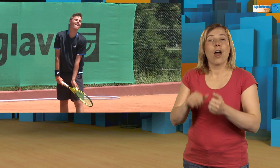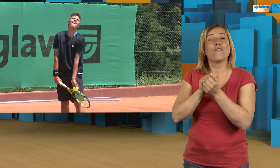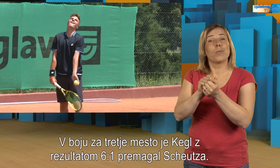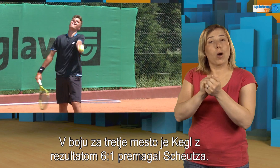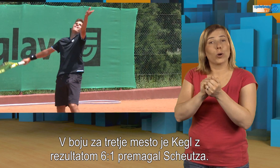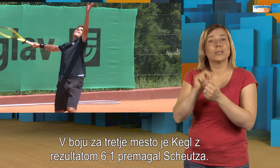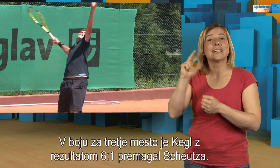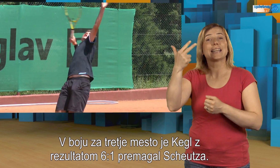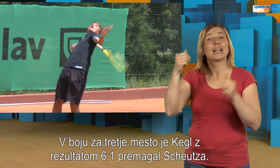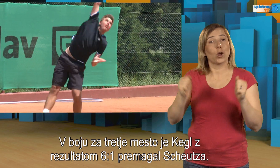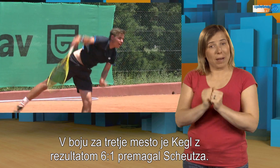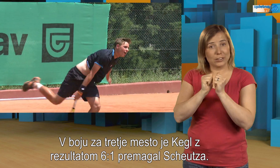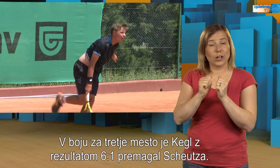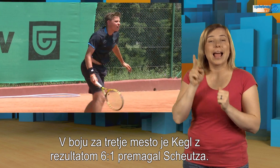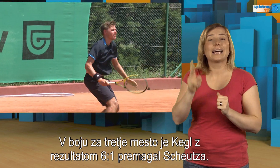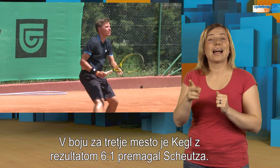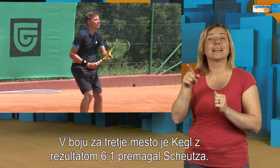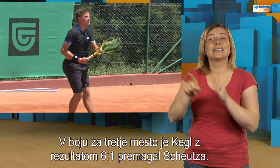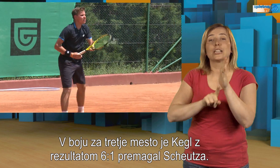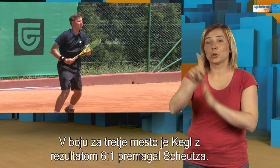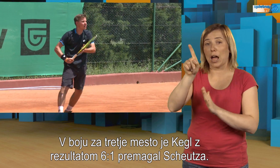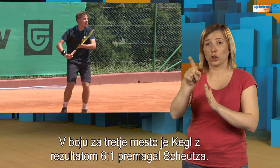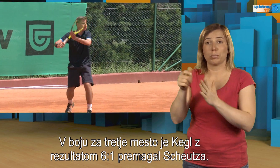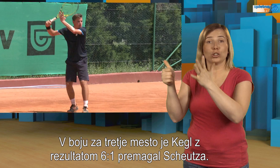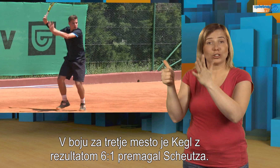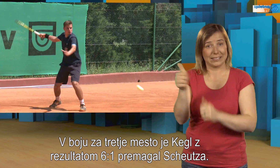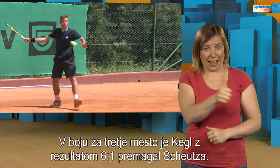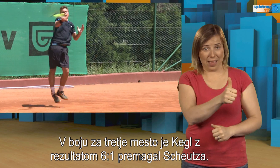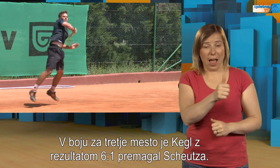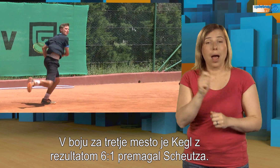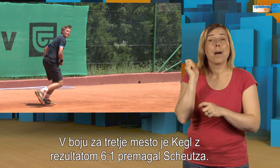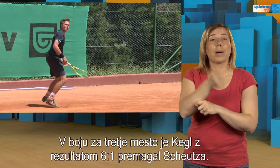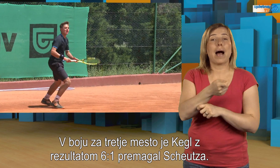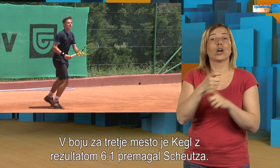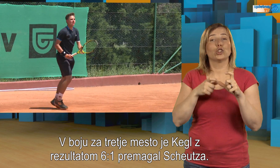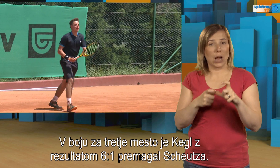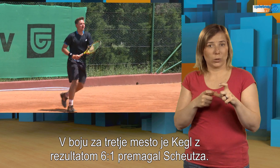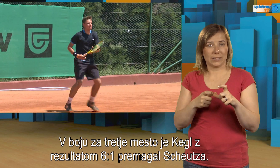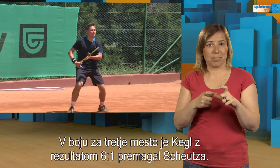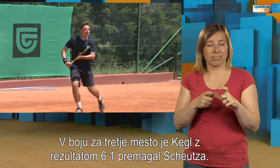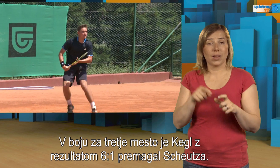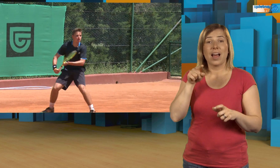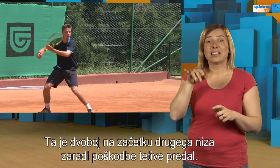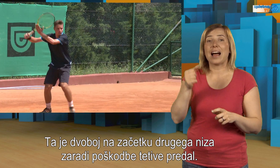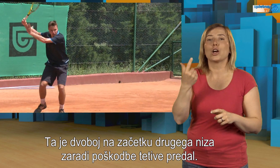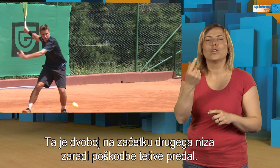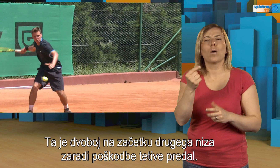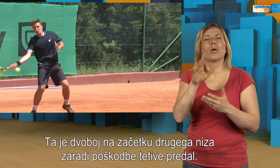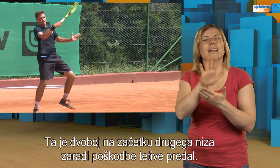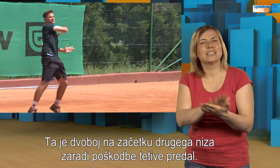V boju za tretje mesto je Kegel z rezultatom 6-1 premagal Šojca. Ta je dvoboj na začetku